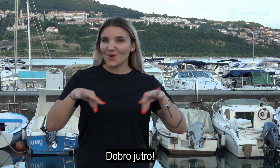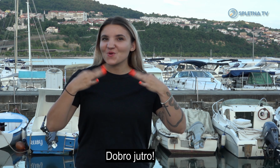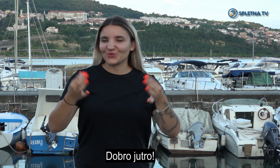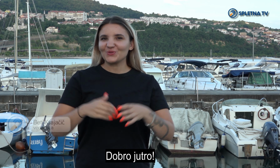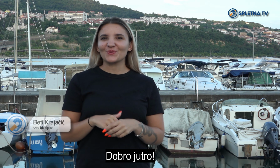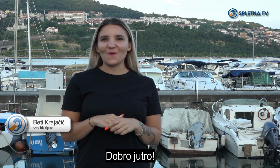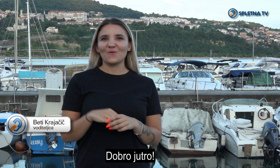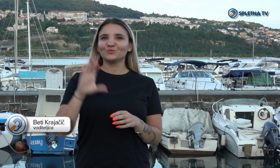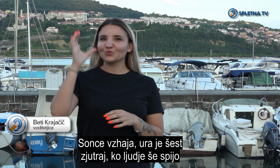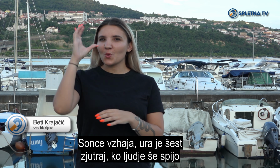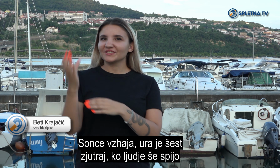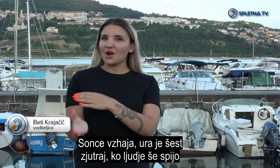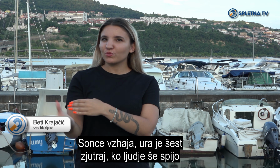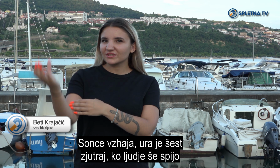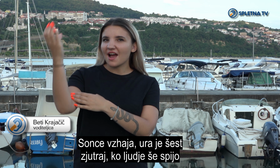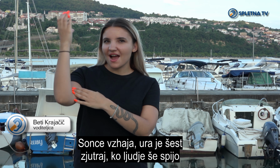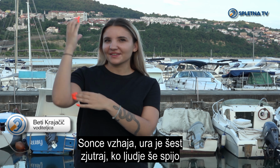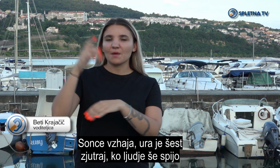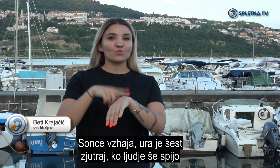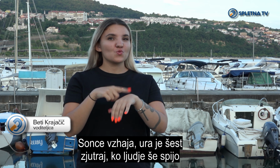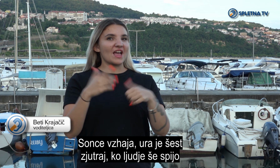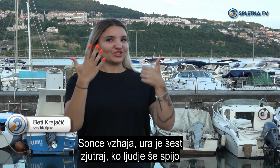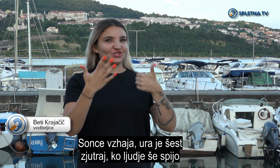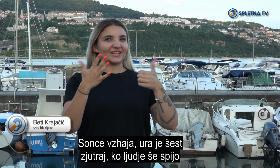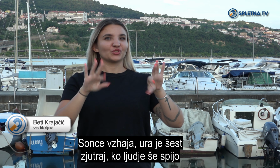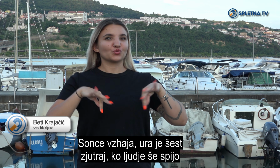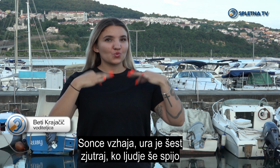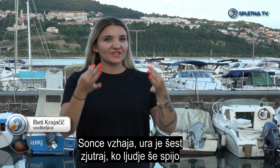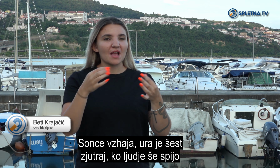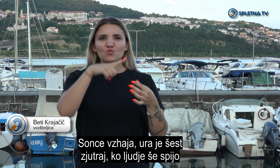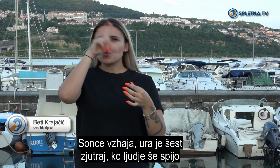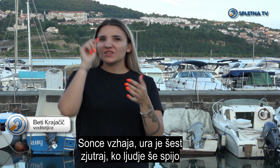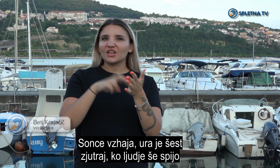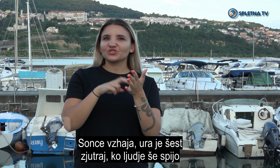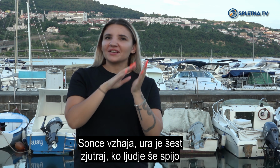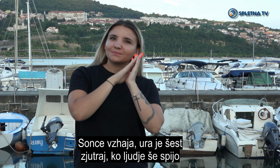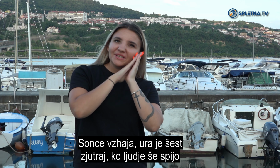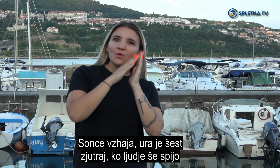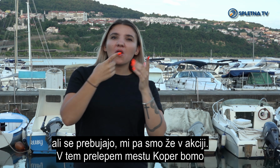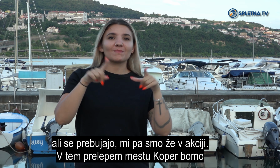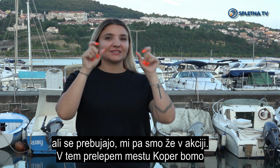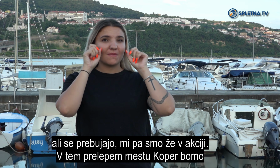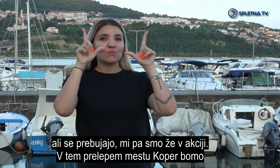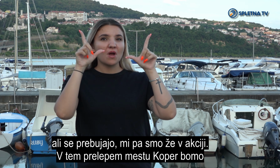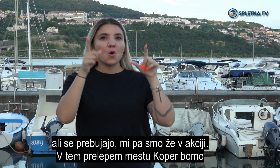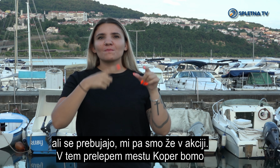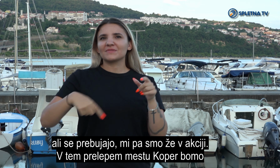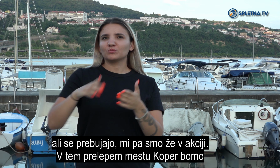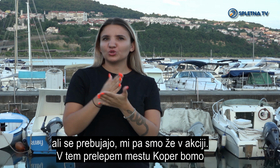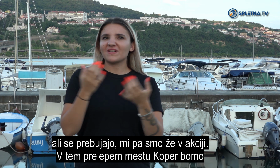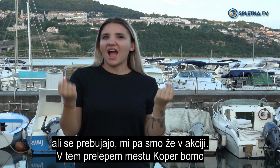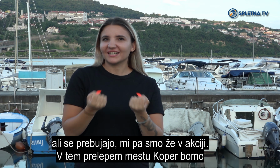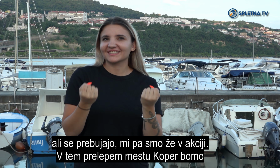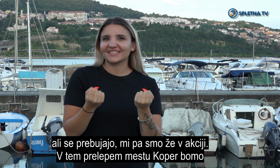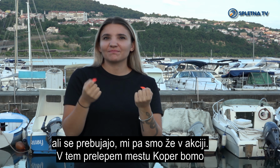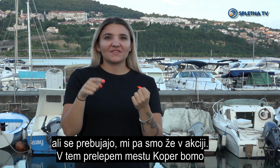Dobro jutro. Sonce vzhaja. Ura je 6 zjutraj, ko ljudje še spijo ali se prebujajo, mi pa smo